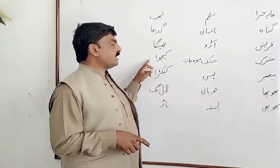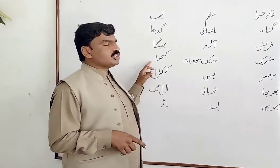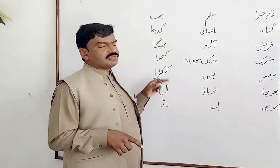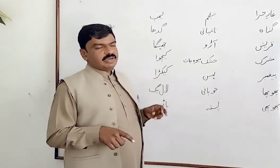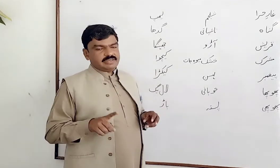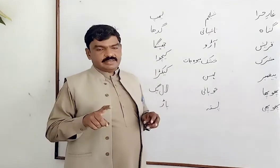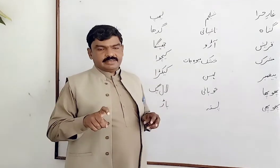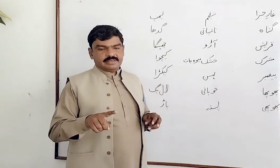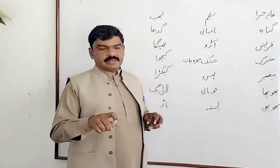कैंचुआ,